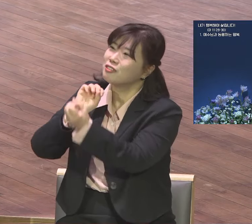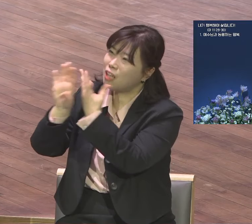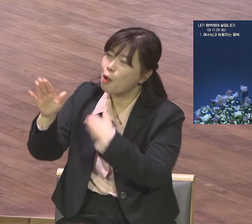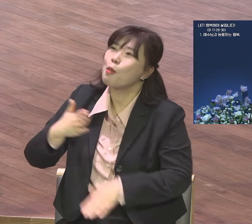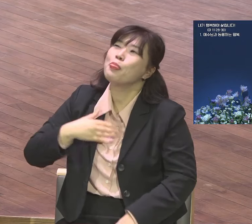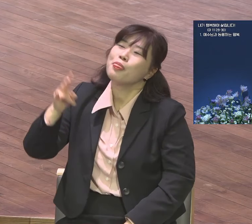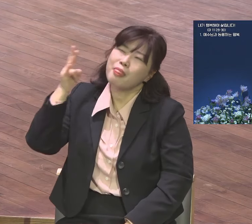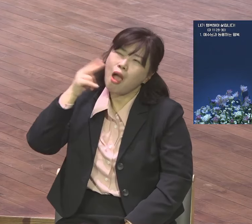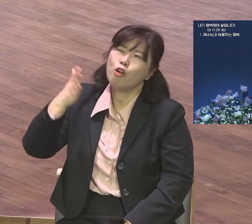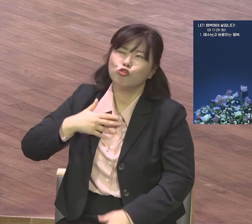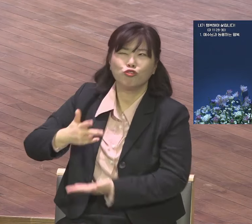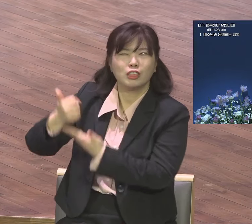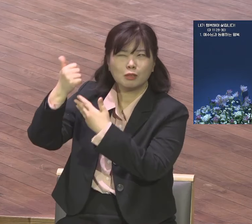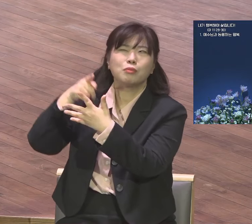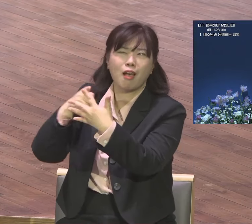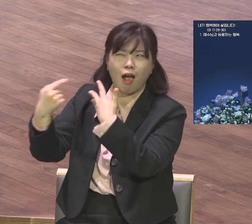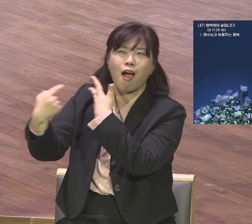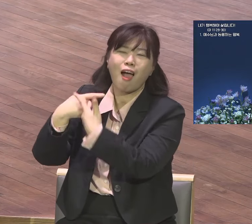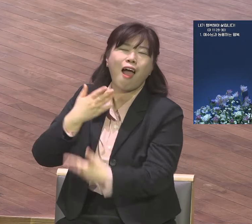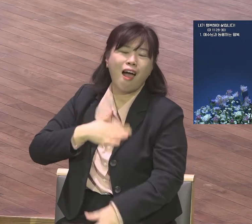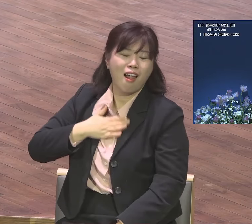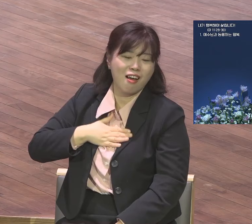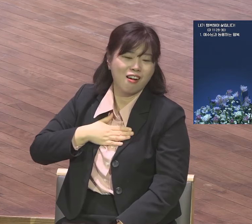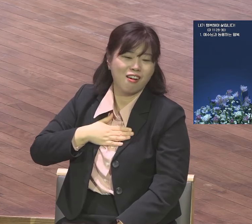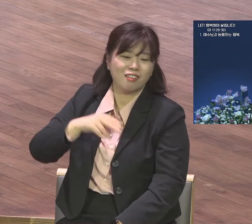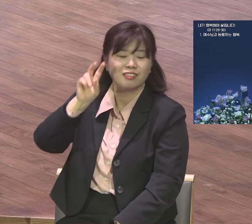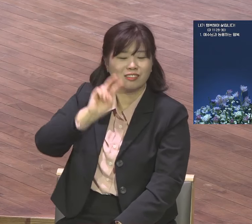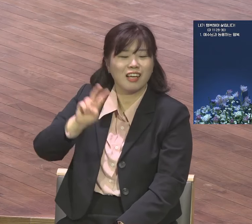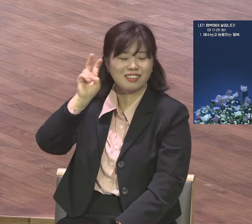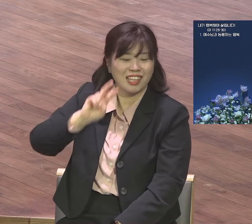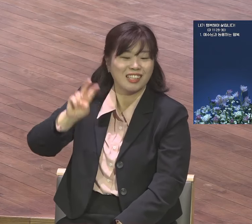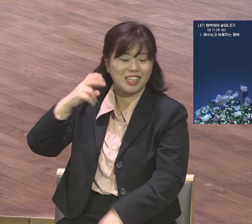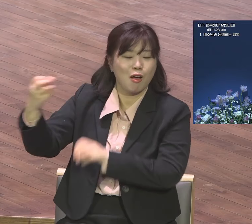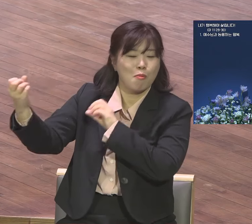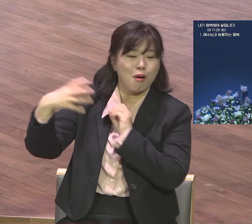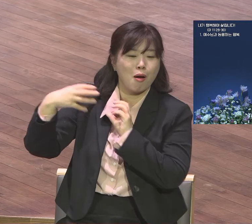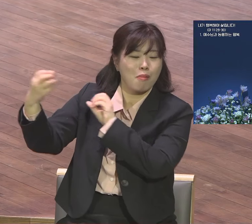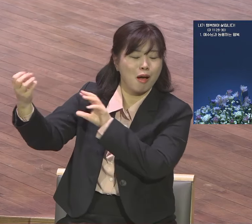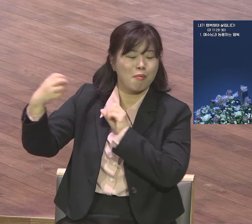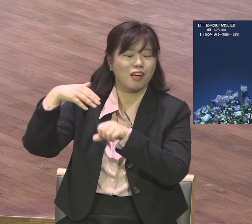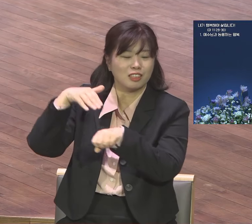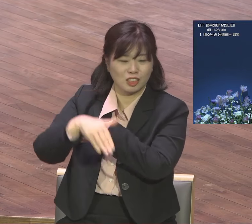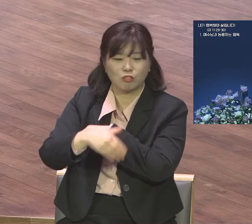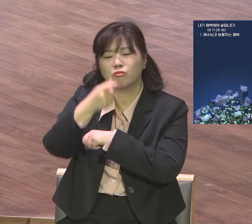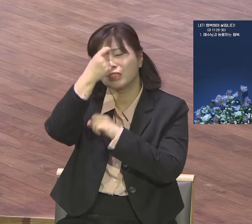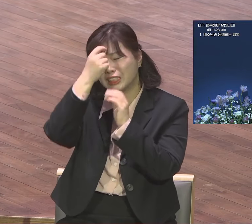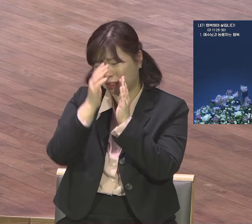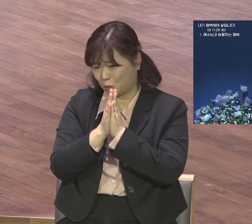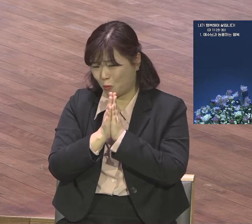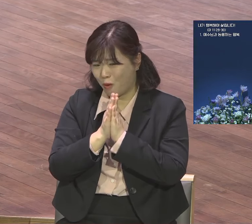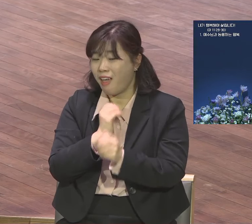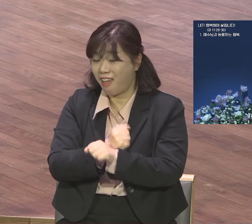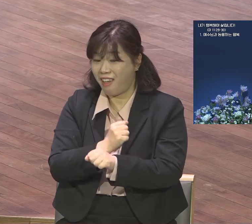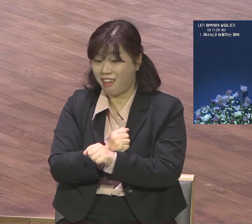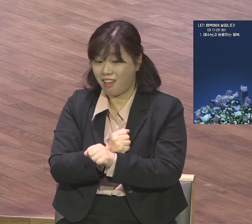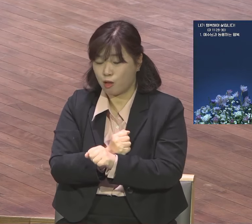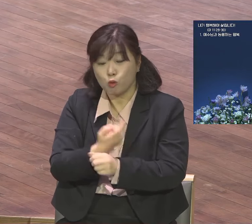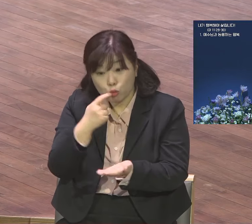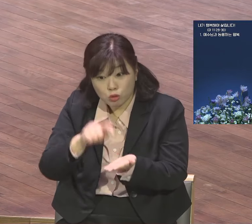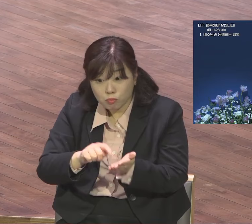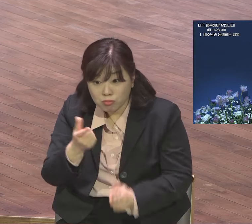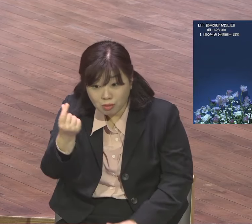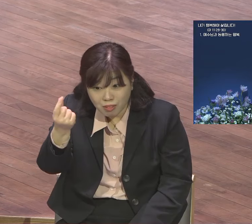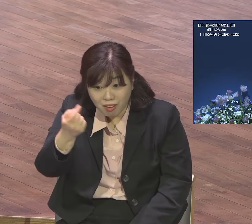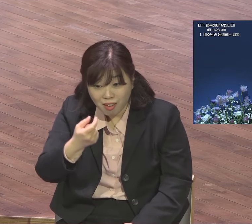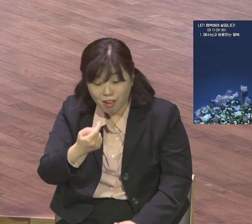이렇게 찬양까지 제가 부르면서 말씀을 드리는 것은 우리 성도님들만의 정말 행복한